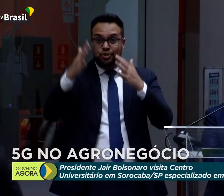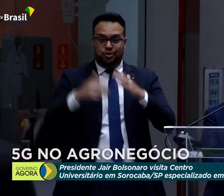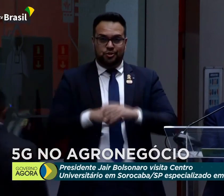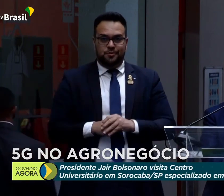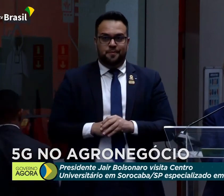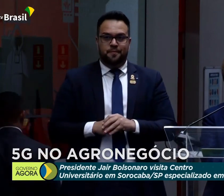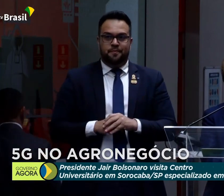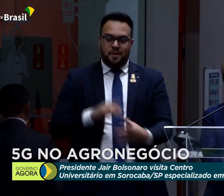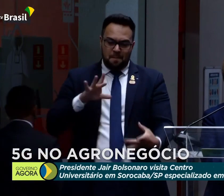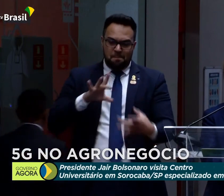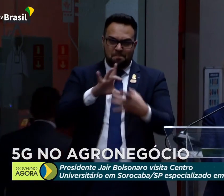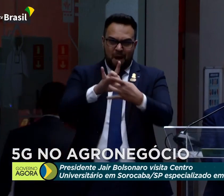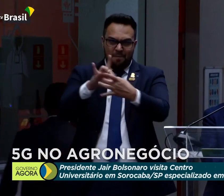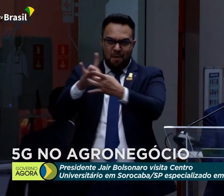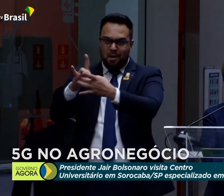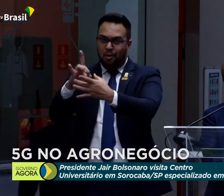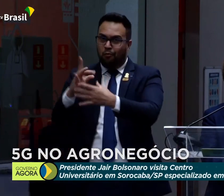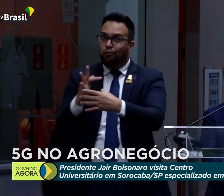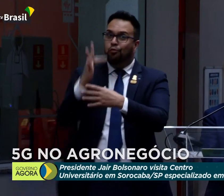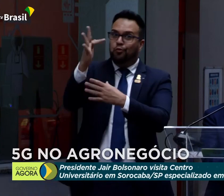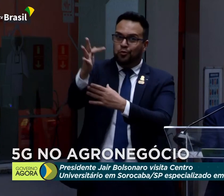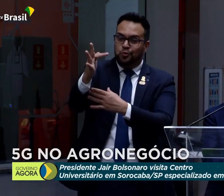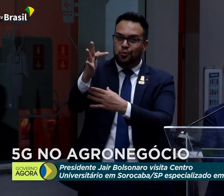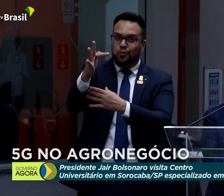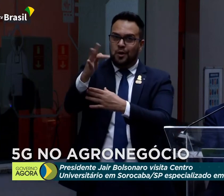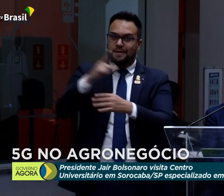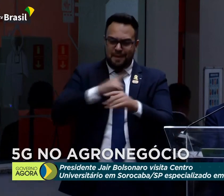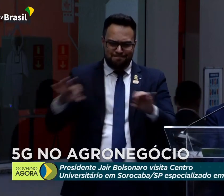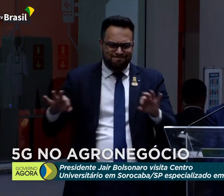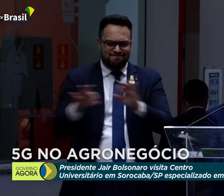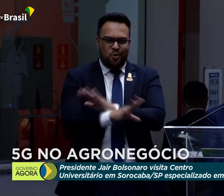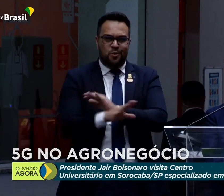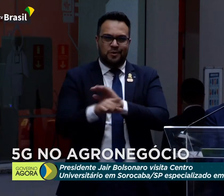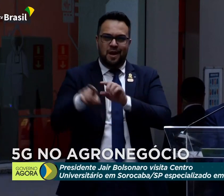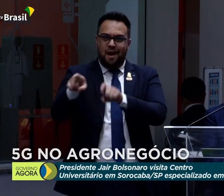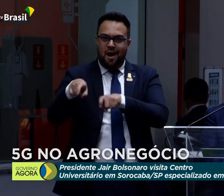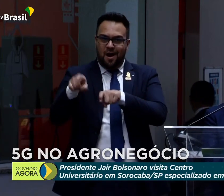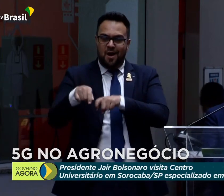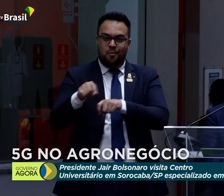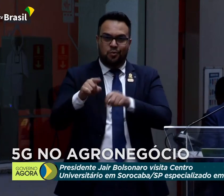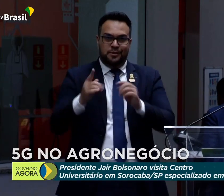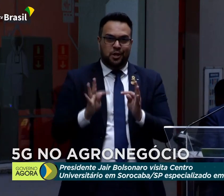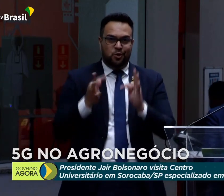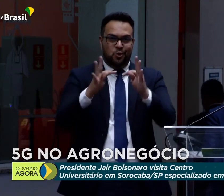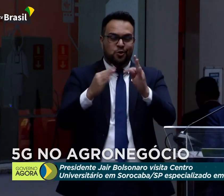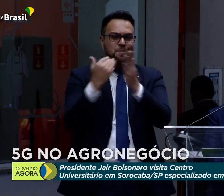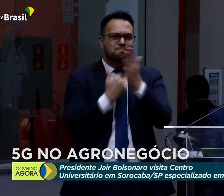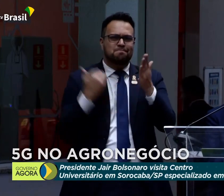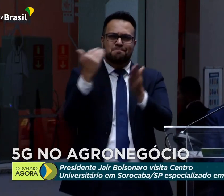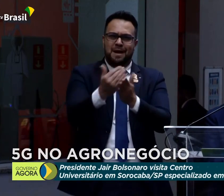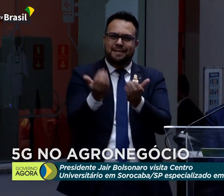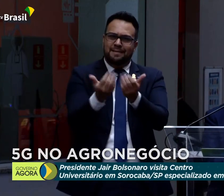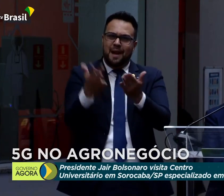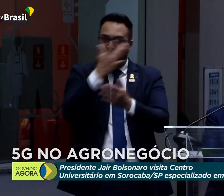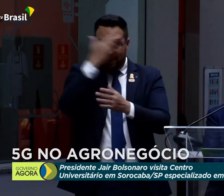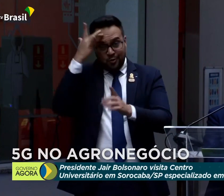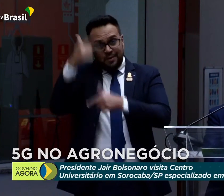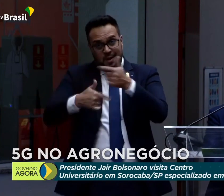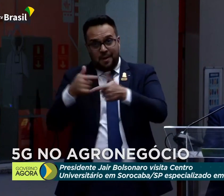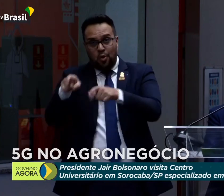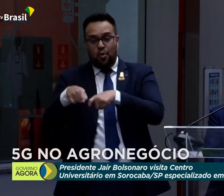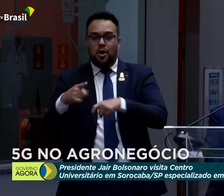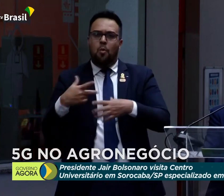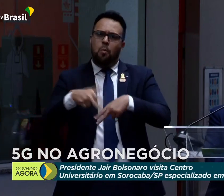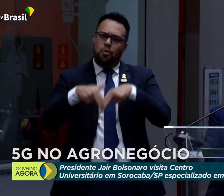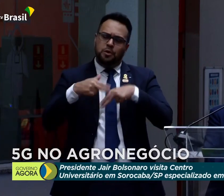essa conectividade com toda essa tecnologia no campo para muito mais produtores rurais. Então, é um prazer